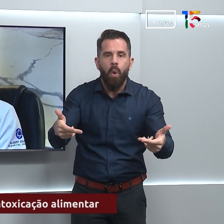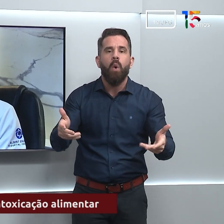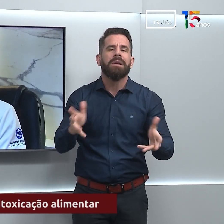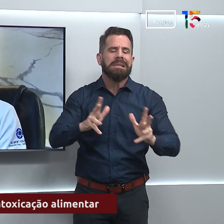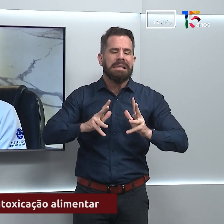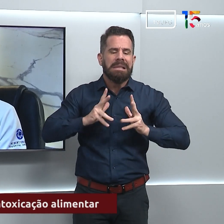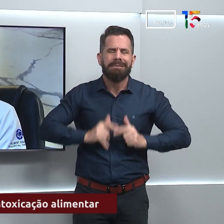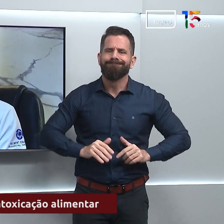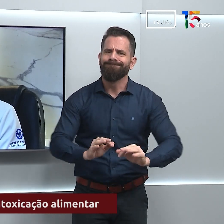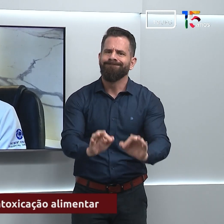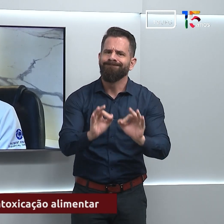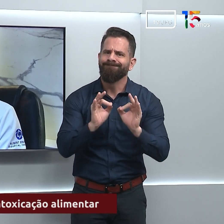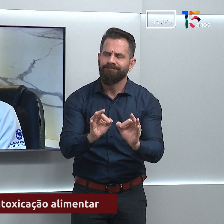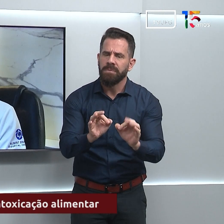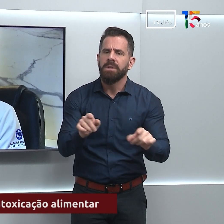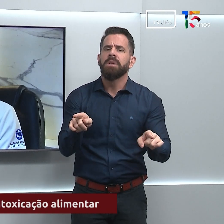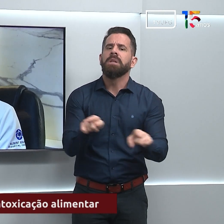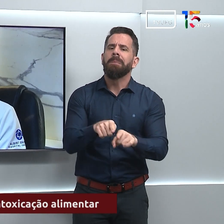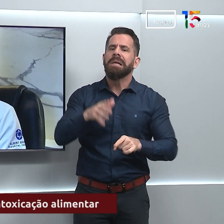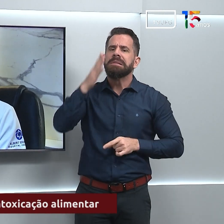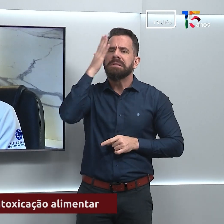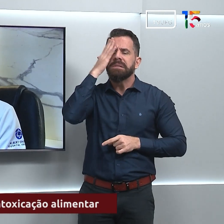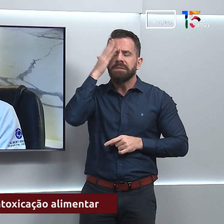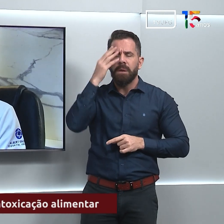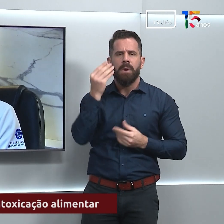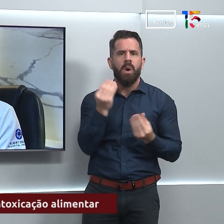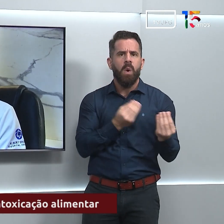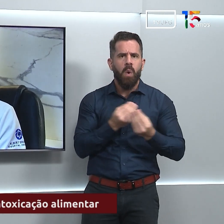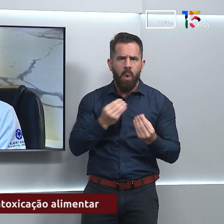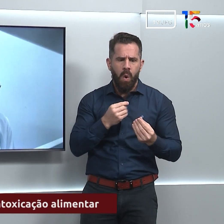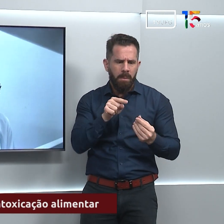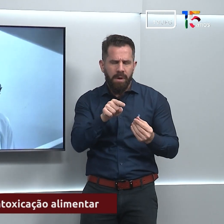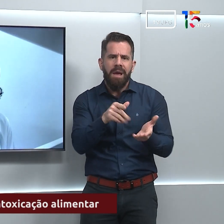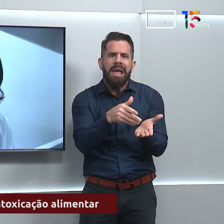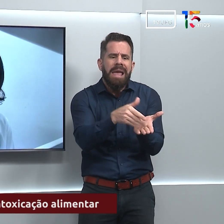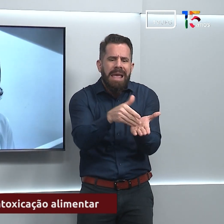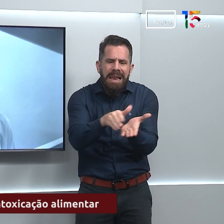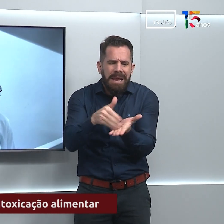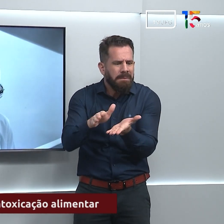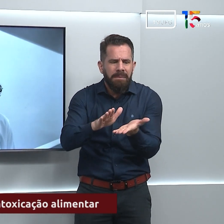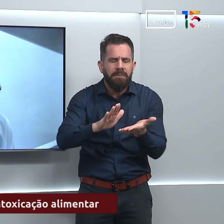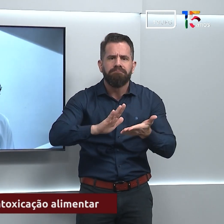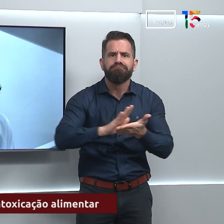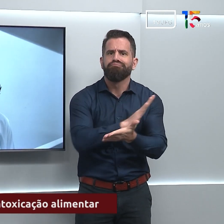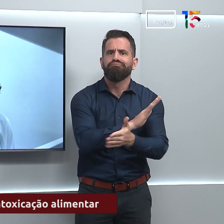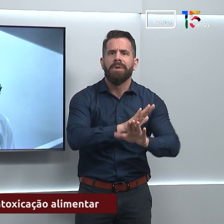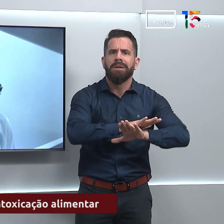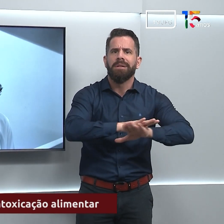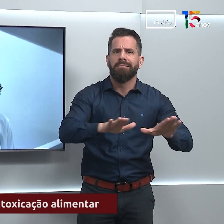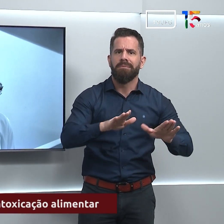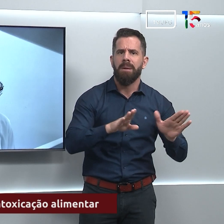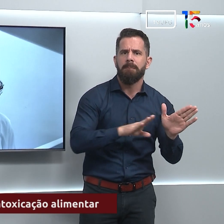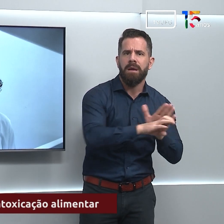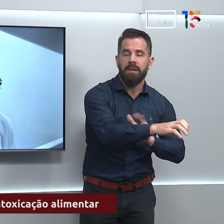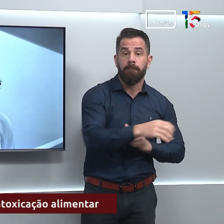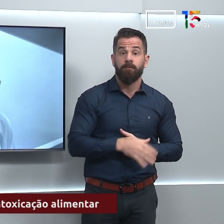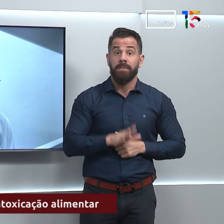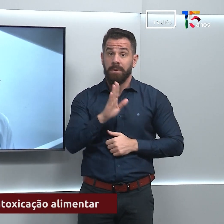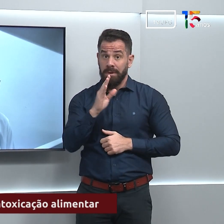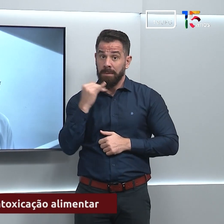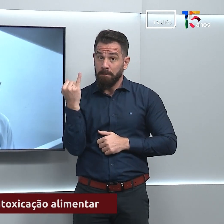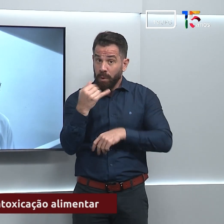correta retirada, processo para eliminar esses agentes. É muito importante lembrar, existe vacina